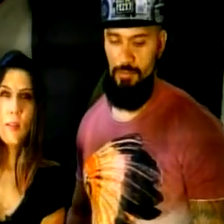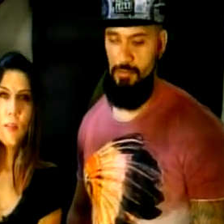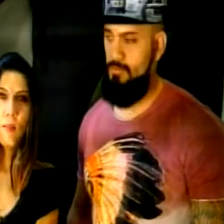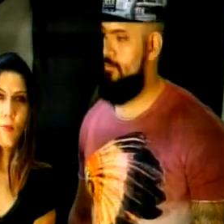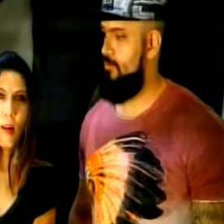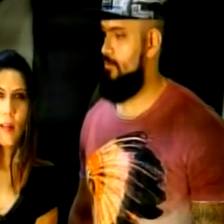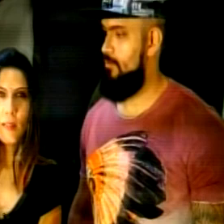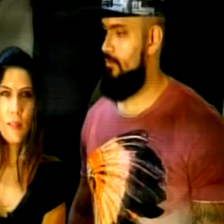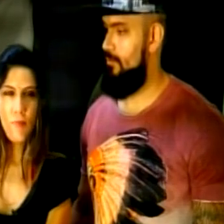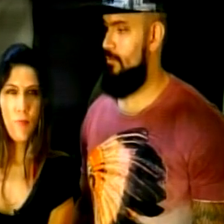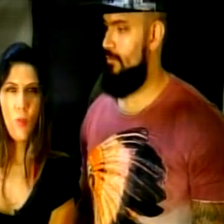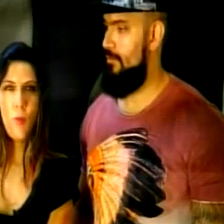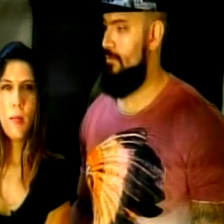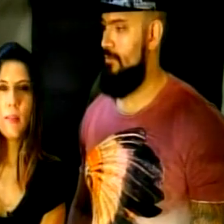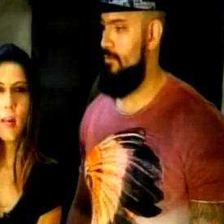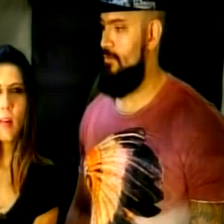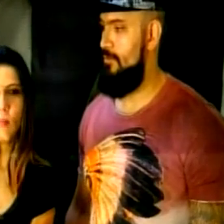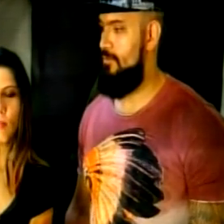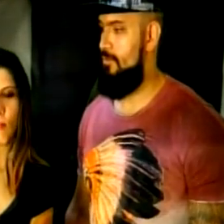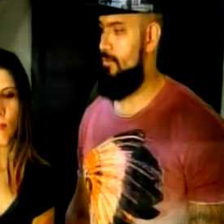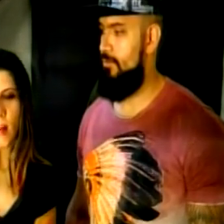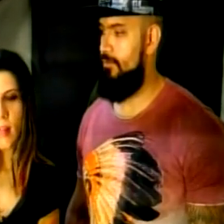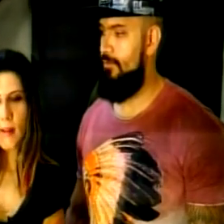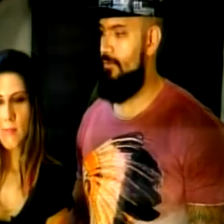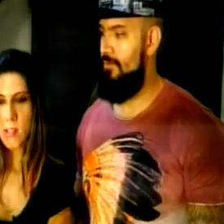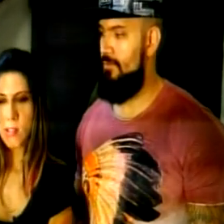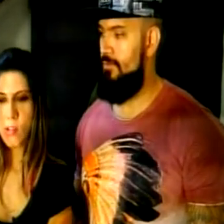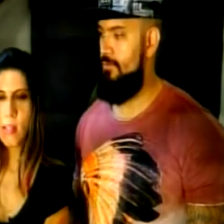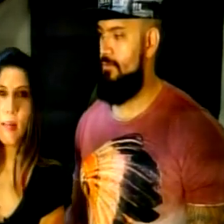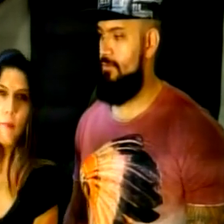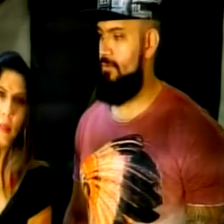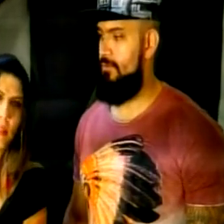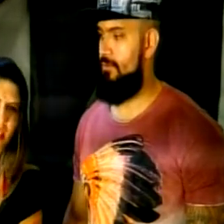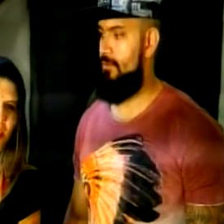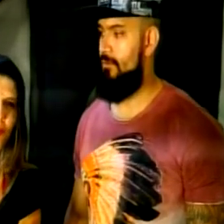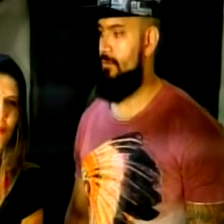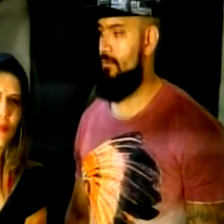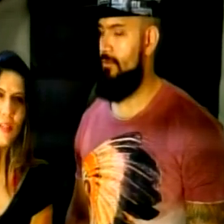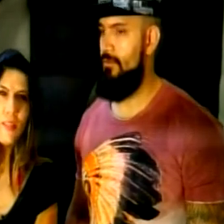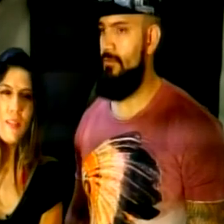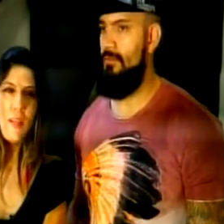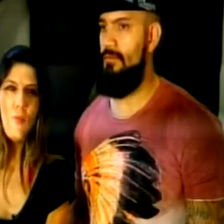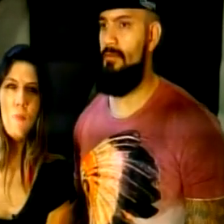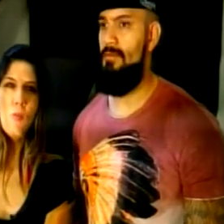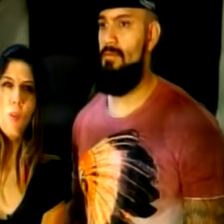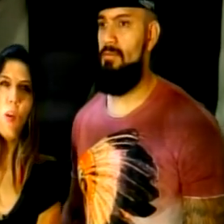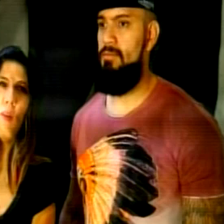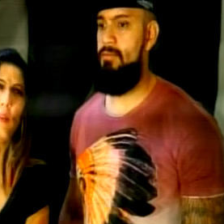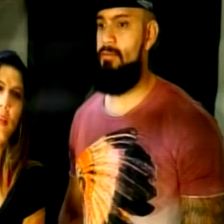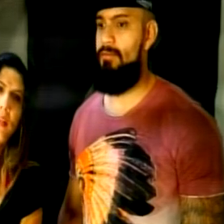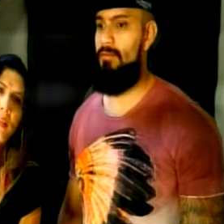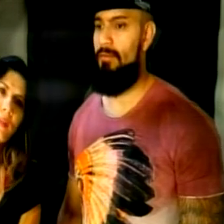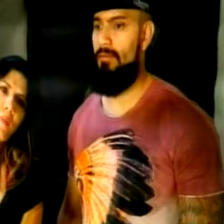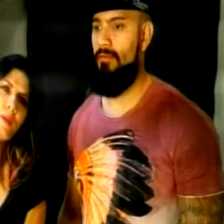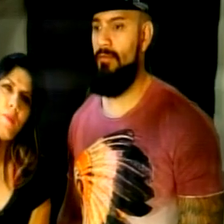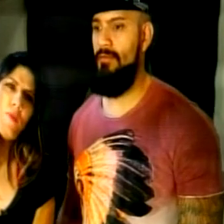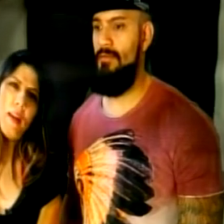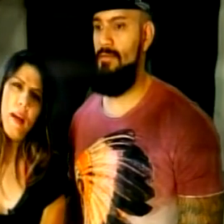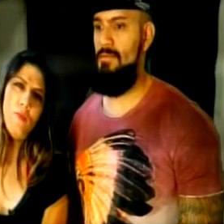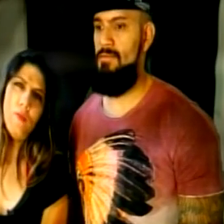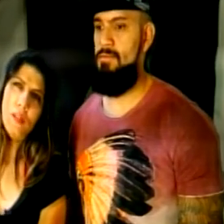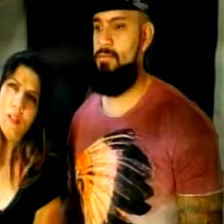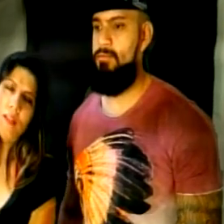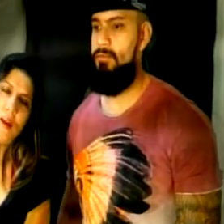achar que vários documentários, e um falava que só na Alemanha, que começou a registrar em 2009, depois